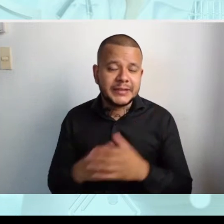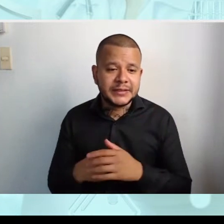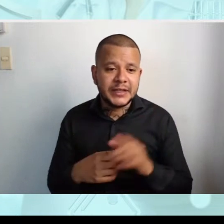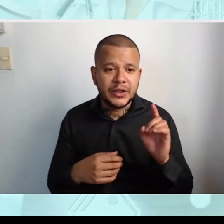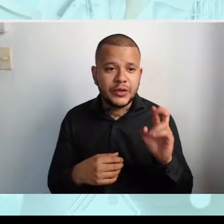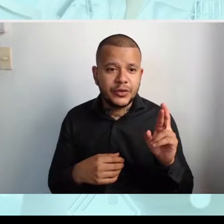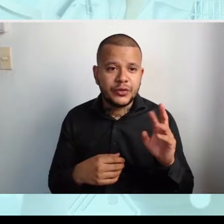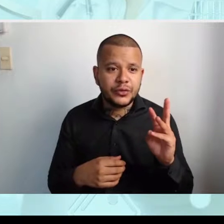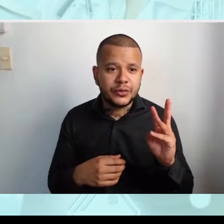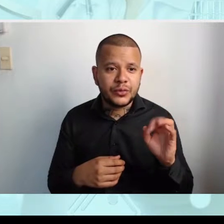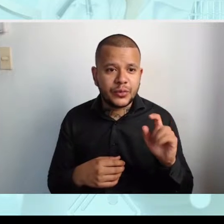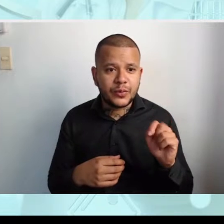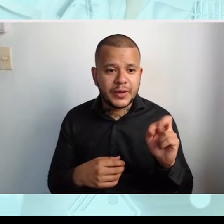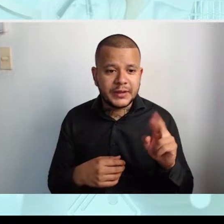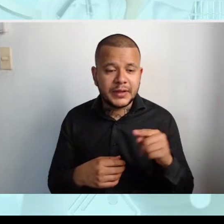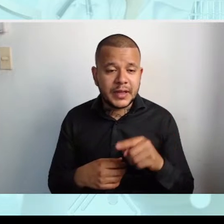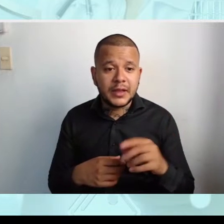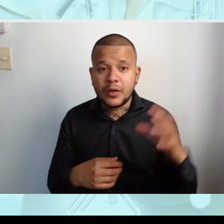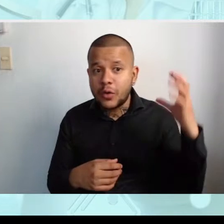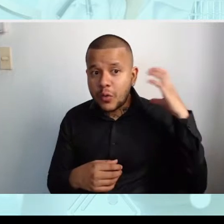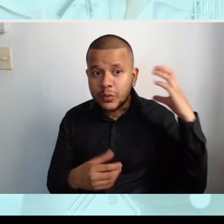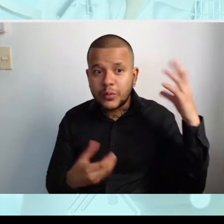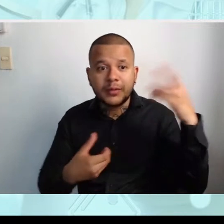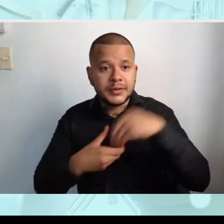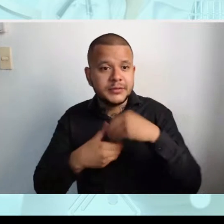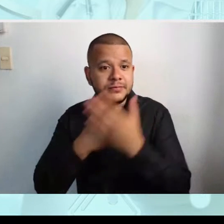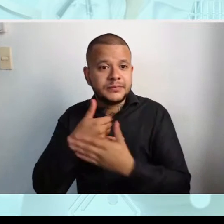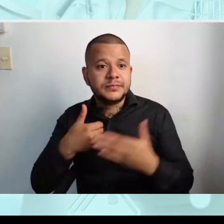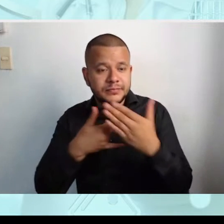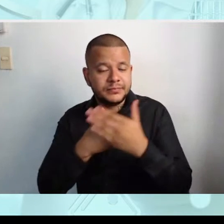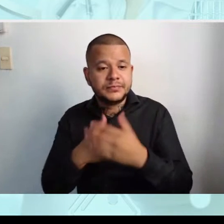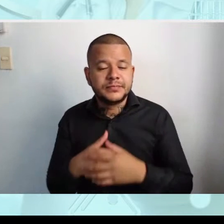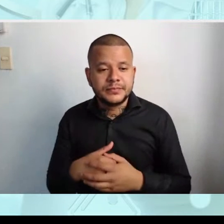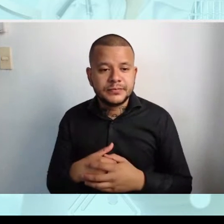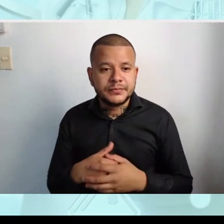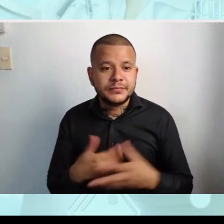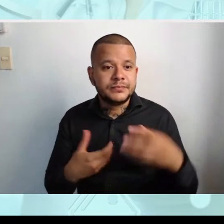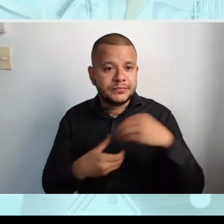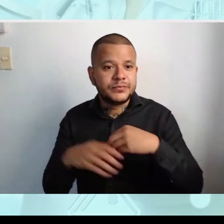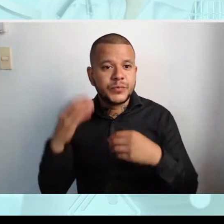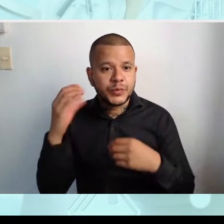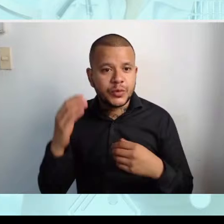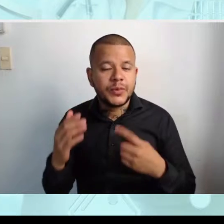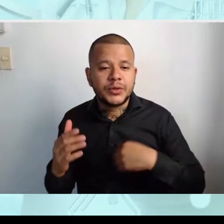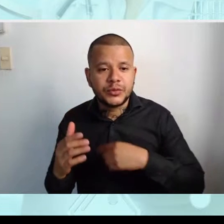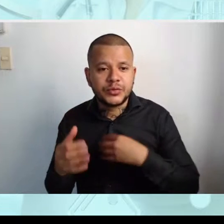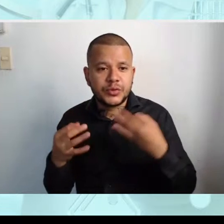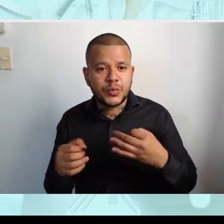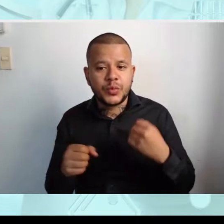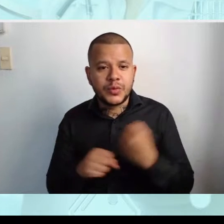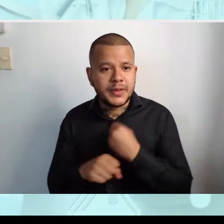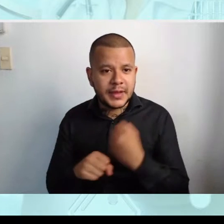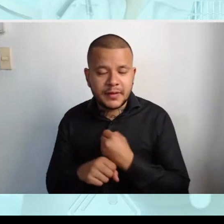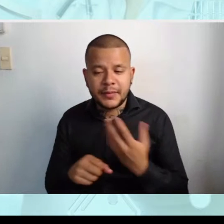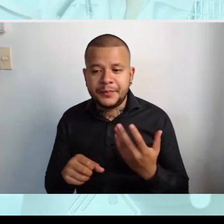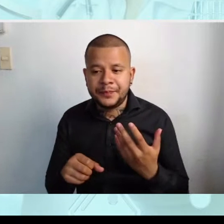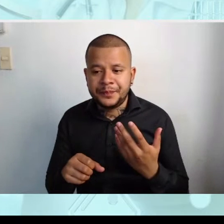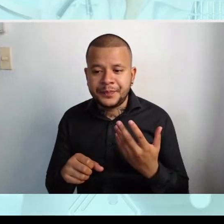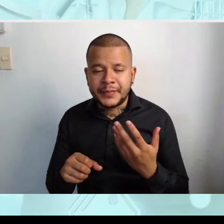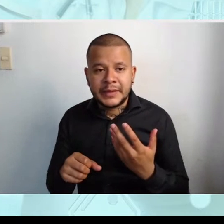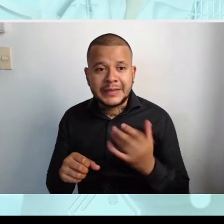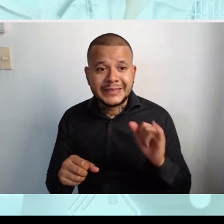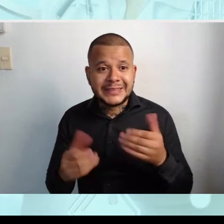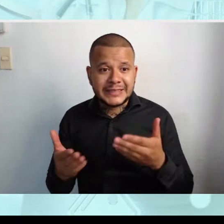porque Córdoba es nación, Córdoba es país, Córdoba es Colombia. Entonces creo que estamos haciendo la tarea y con este